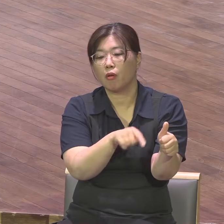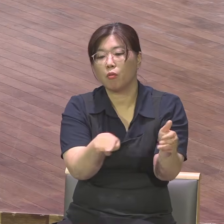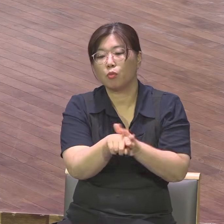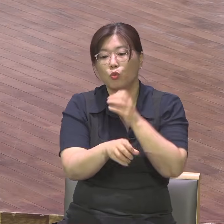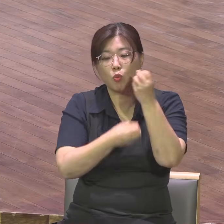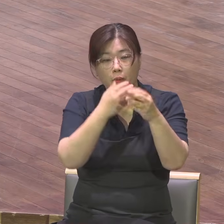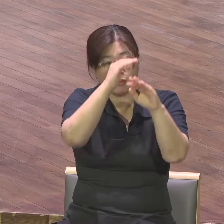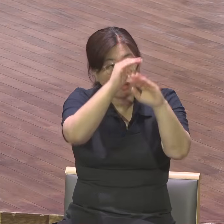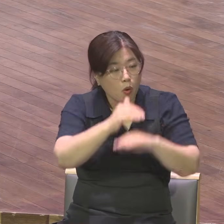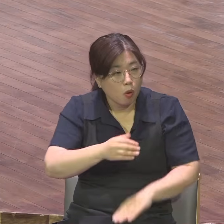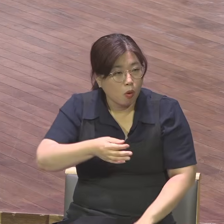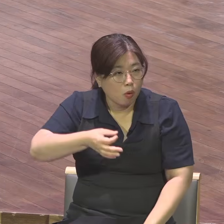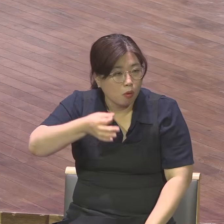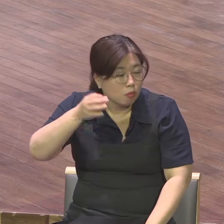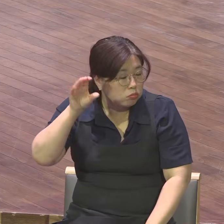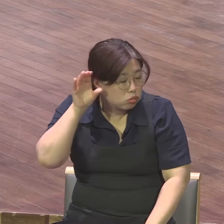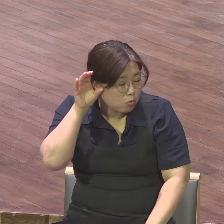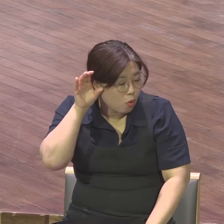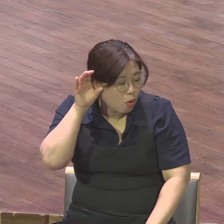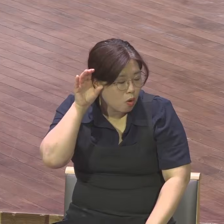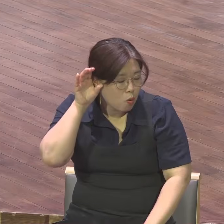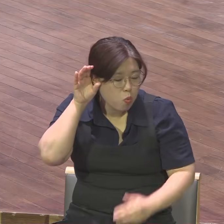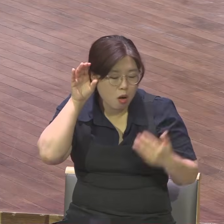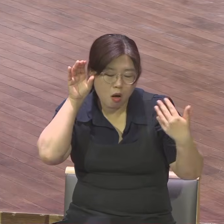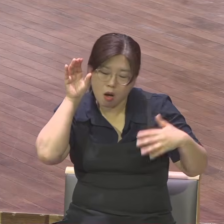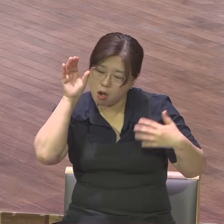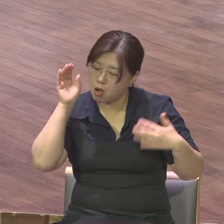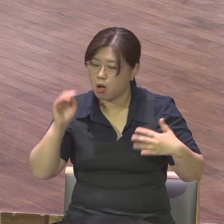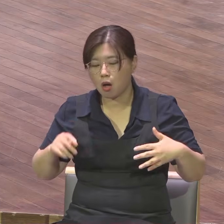대한민국 땅 좁습니다.